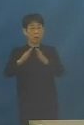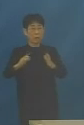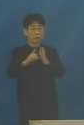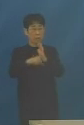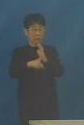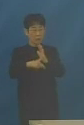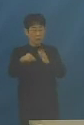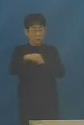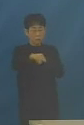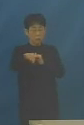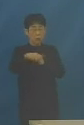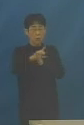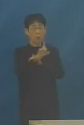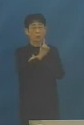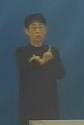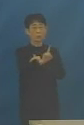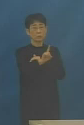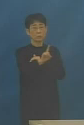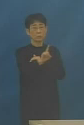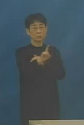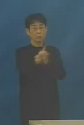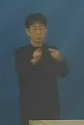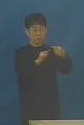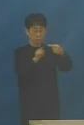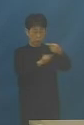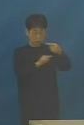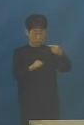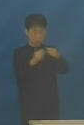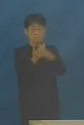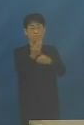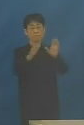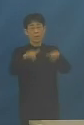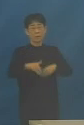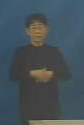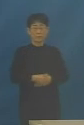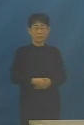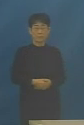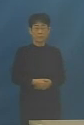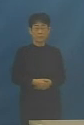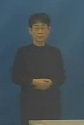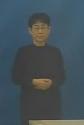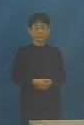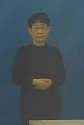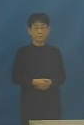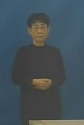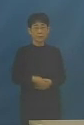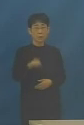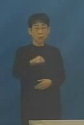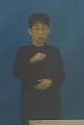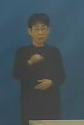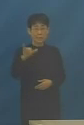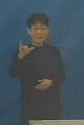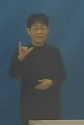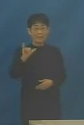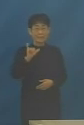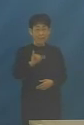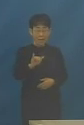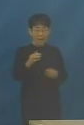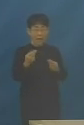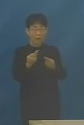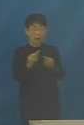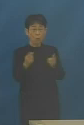獲得されることとなったわけでありますおそらくはこうした野党共闘の流れのなかで